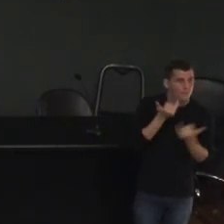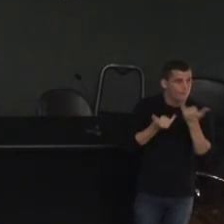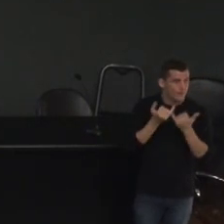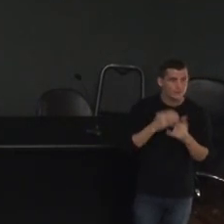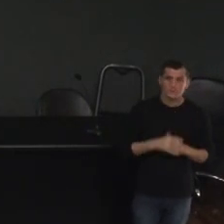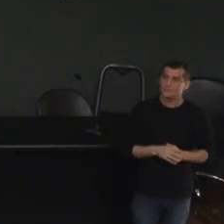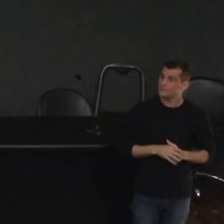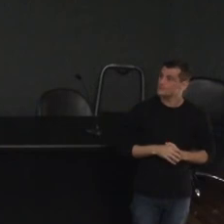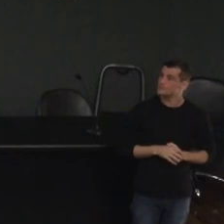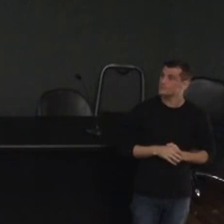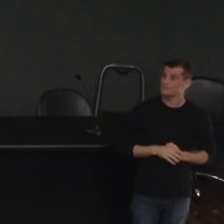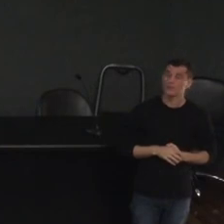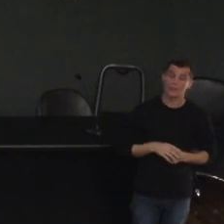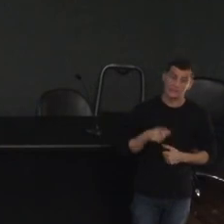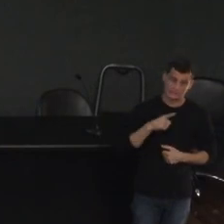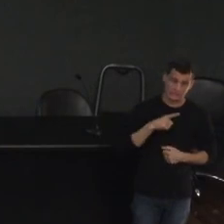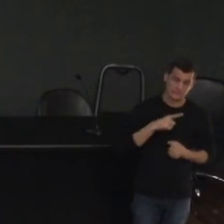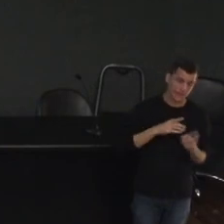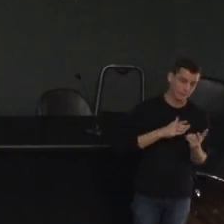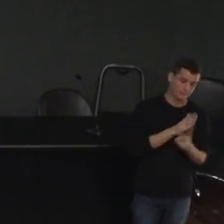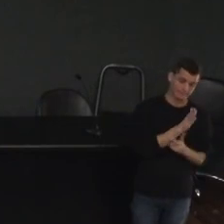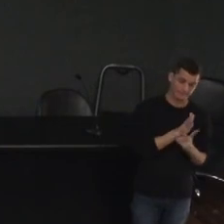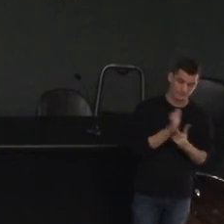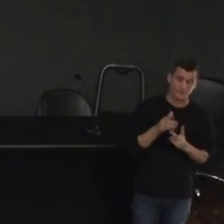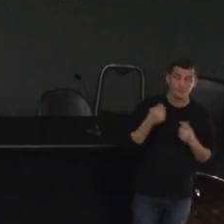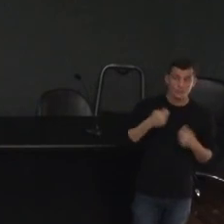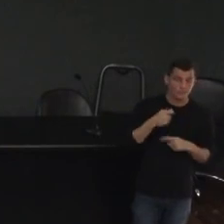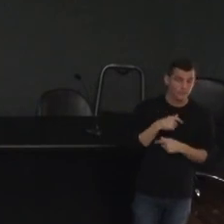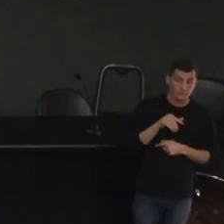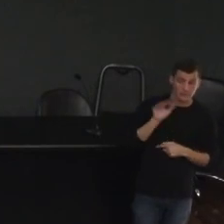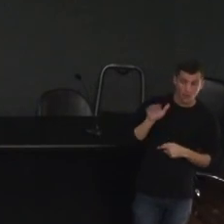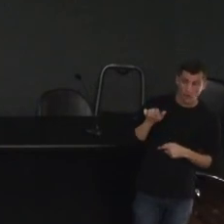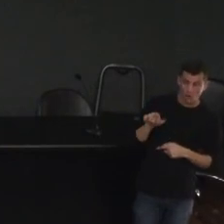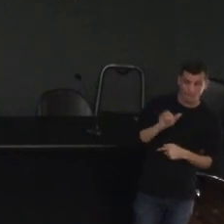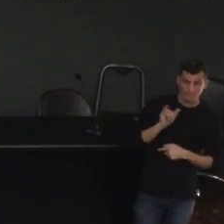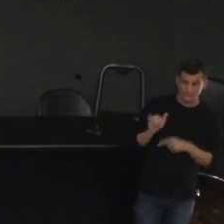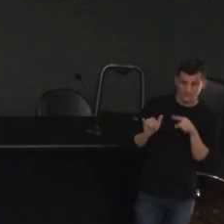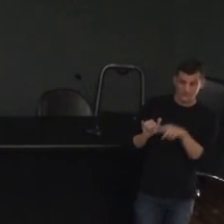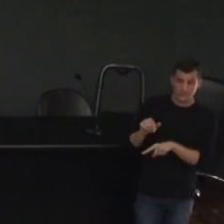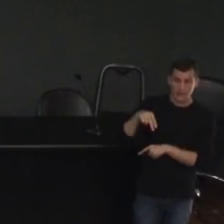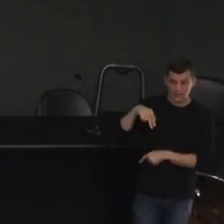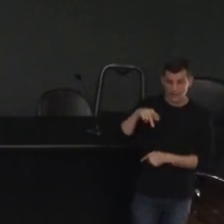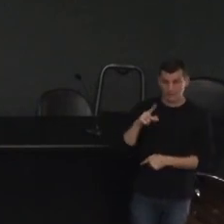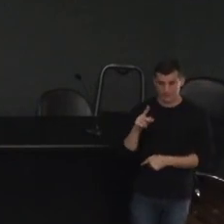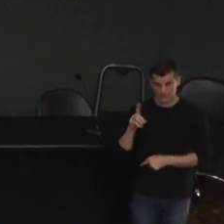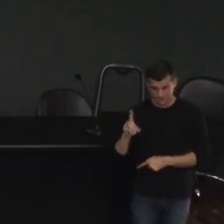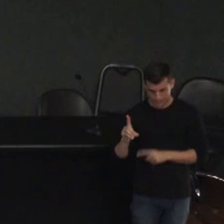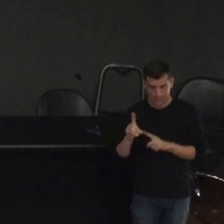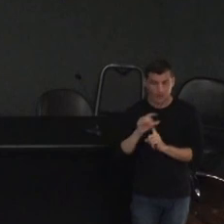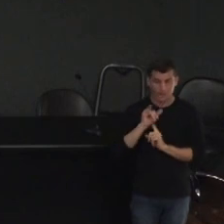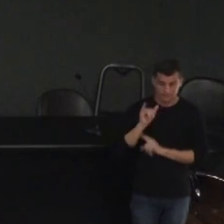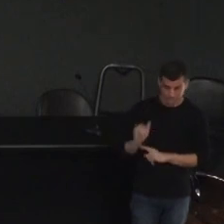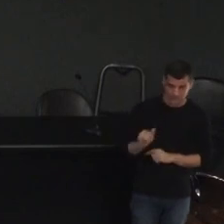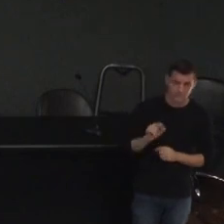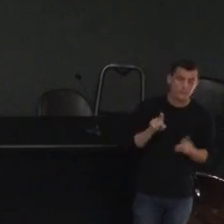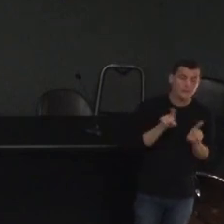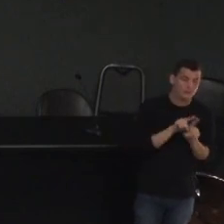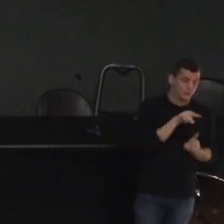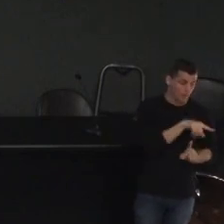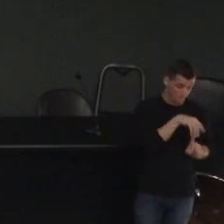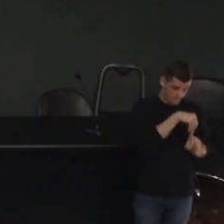coisas que eu tenho que fazer eu tenho comunicar a npd já vão voltar e eu tenho comunicar a configurar o